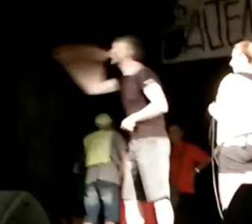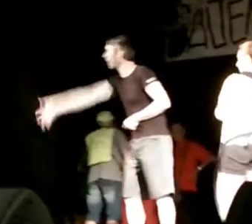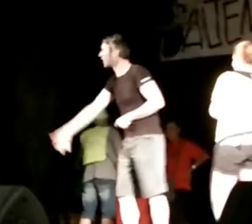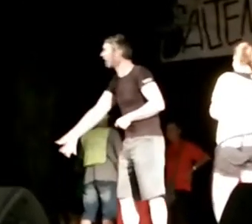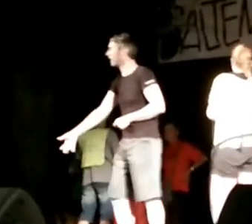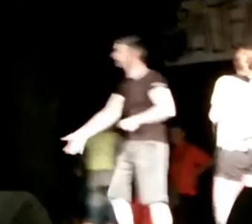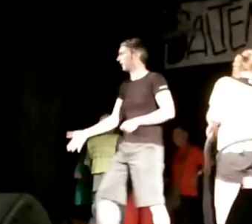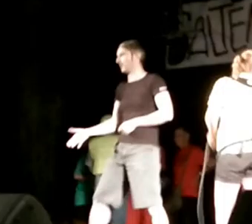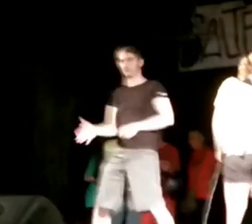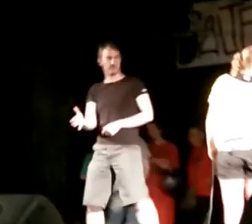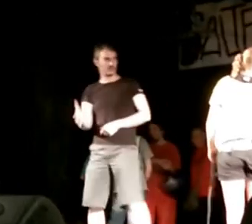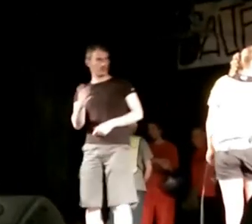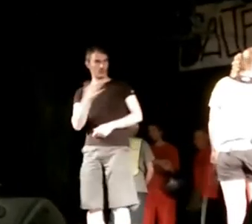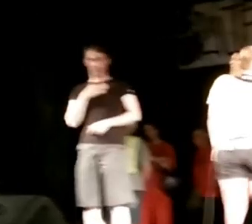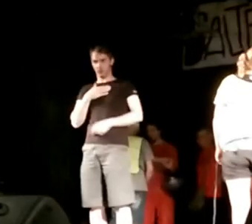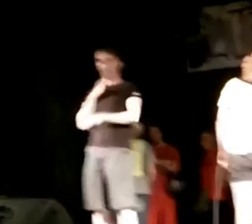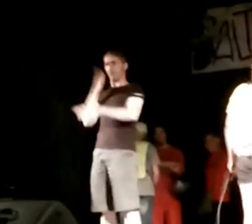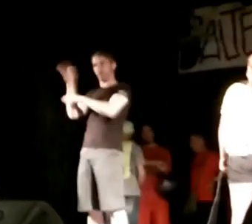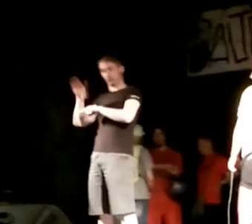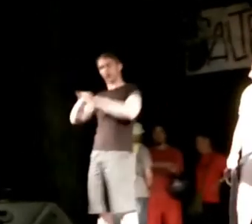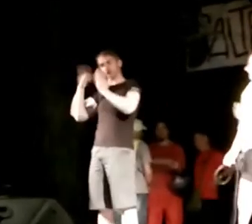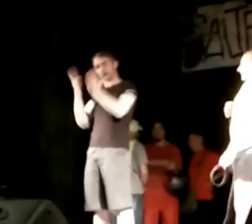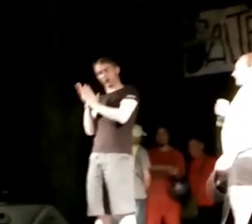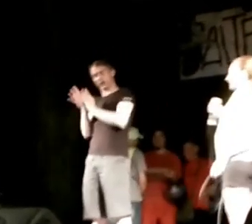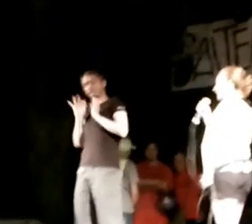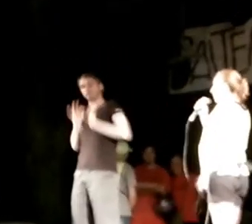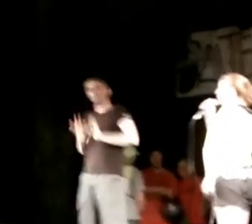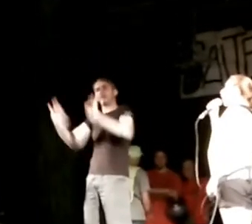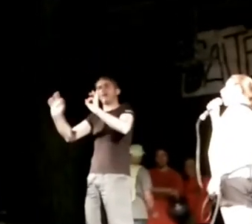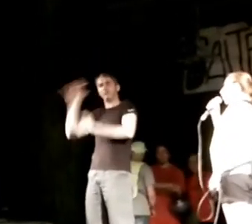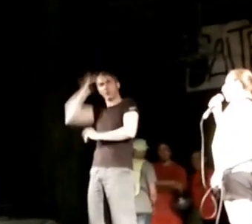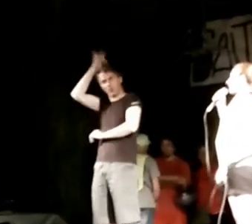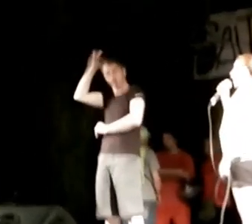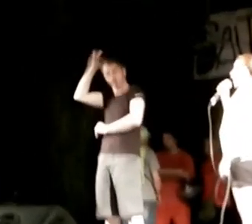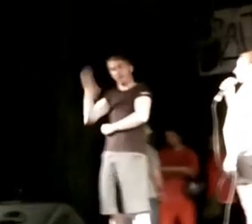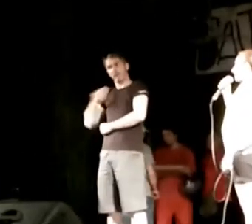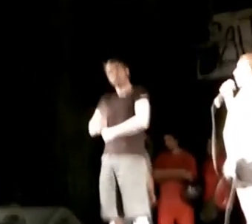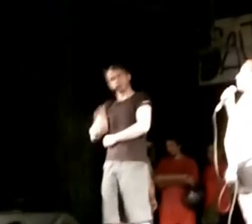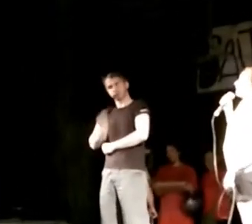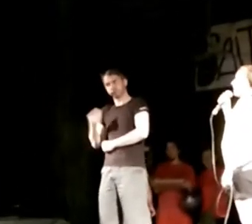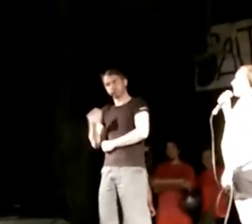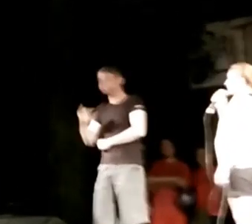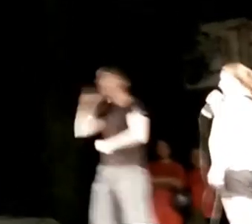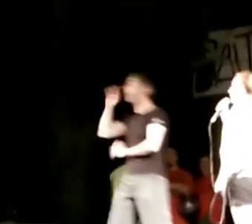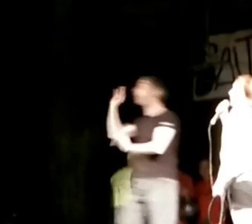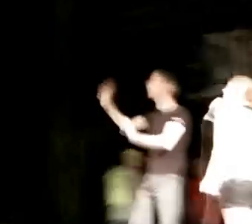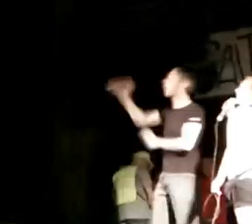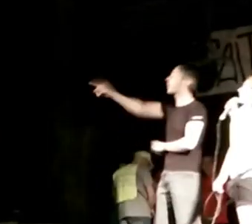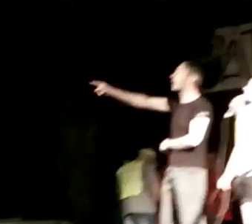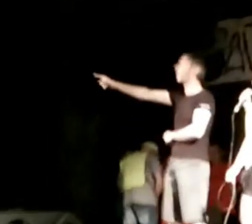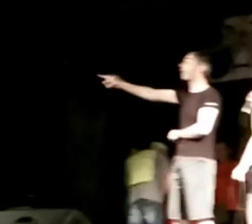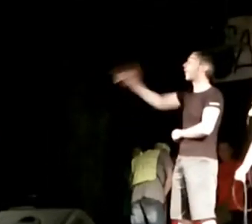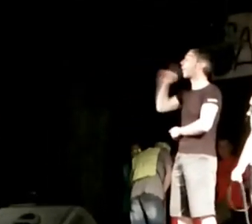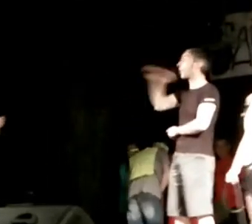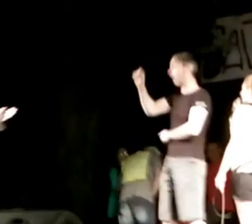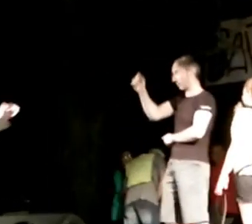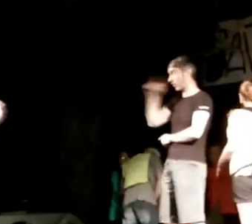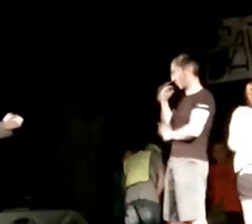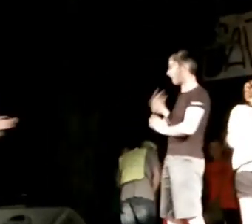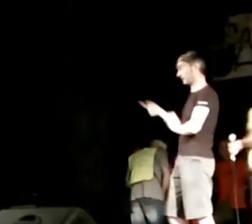Ah, a veure, jo vaig anar a Maristes i els pares maristes em van tractar molt bé, saps? Vull dir, per tant... Ojo, cuidado, no, vagi cuidado. Passaré, però ja